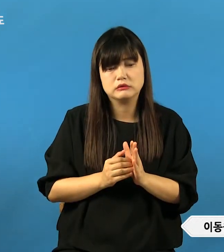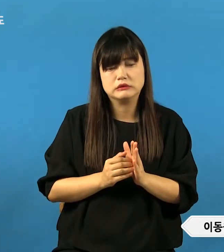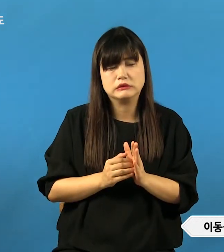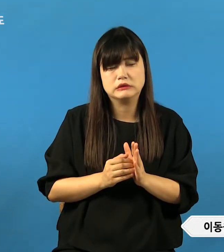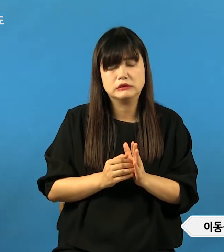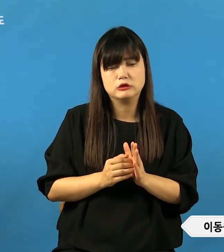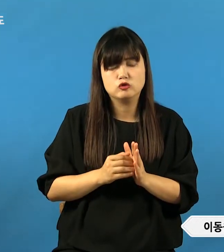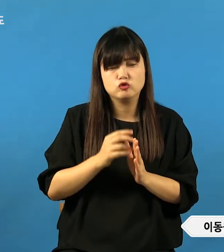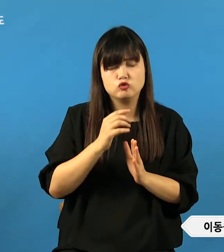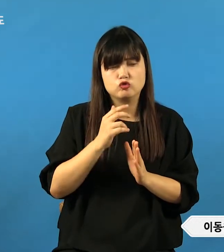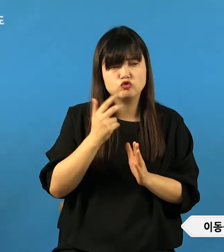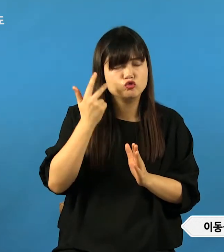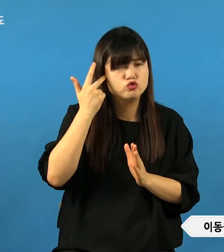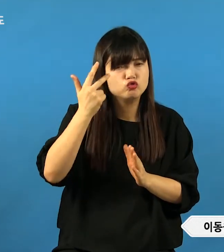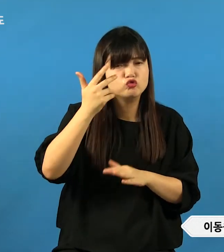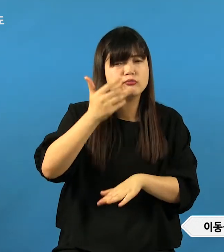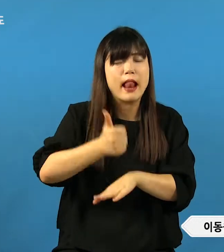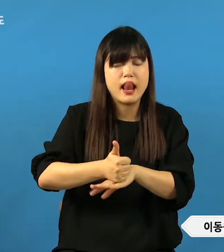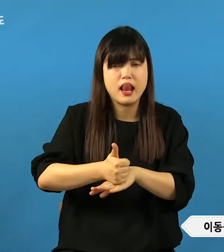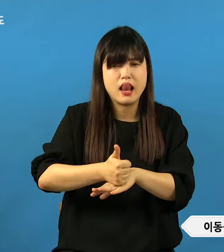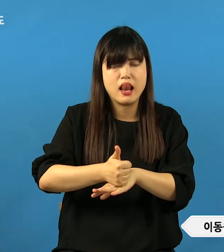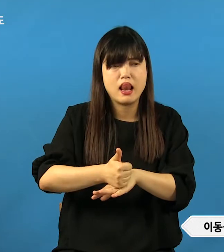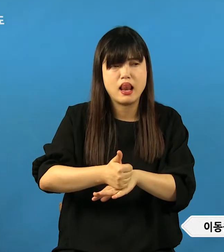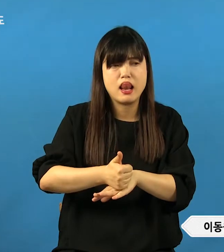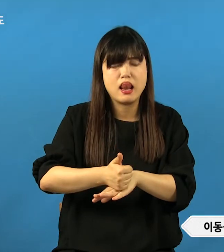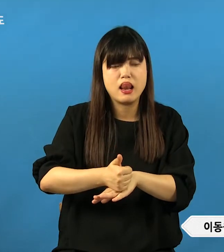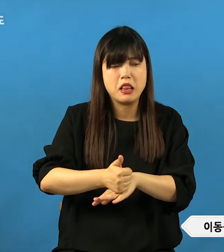아빠의 삶을 살아왔는데 이제부터 나는